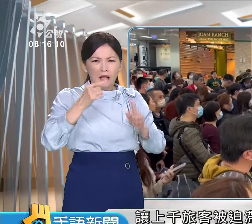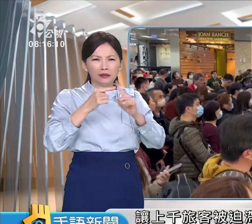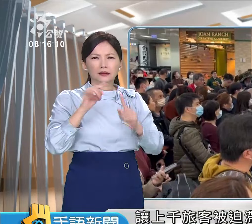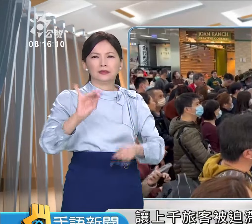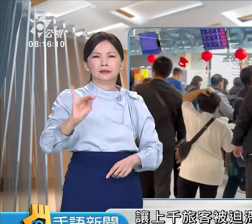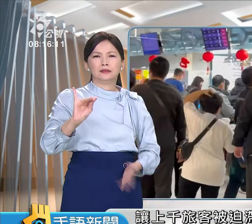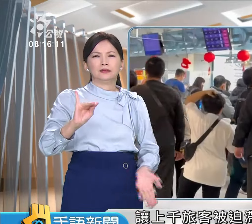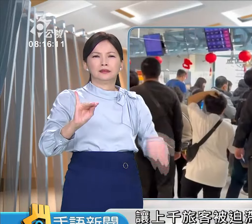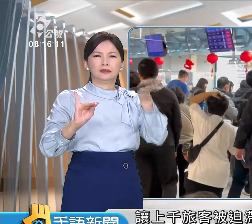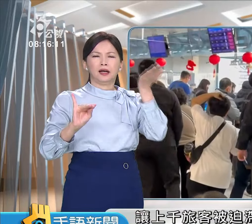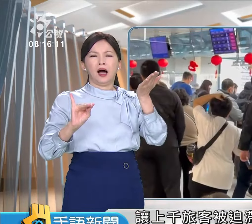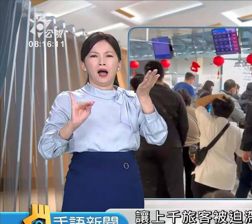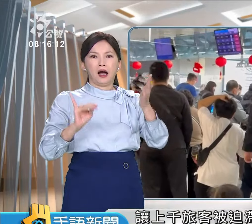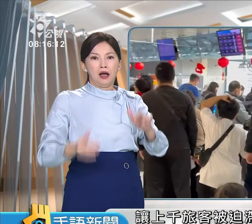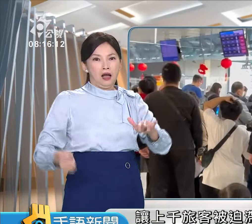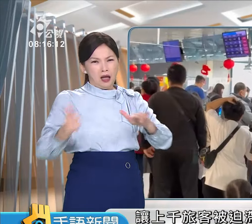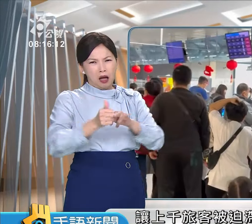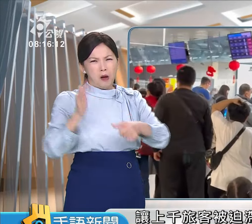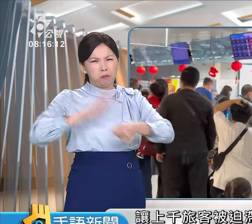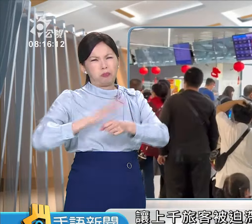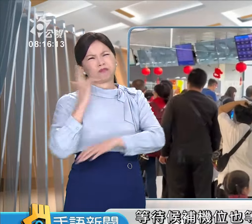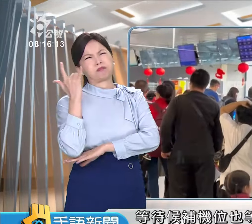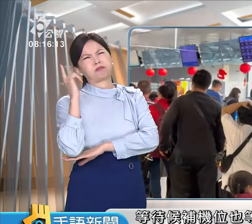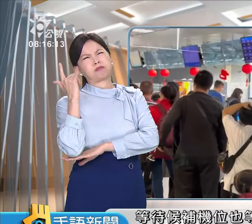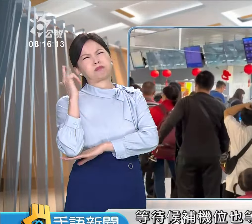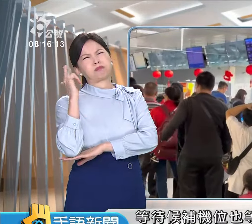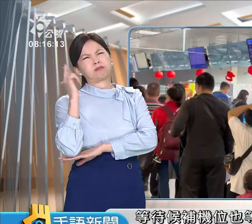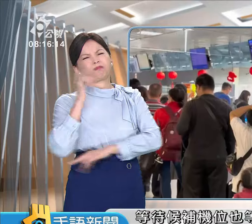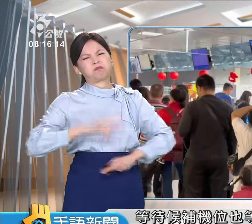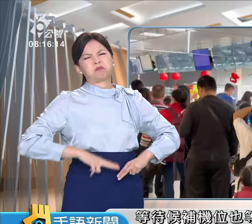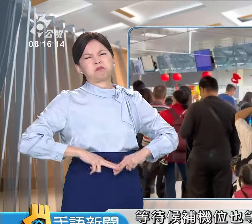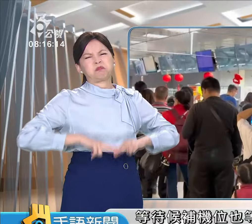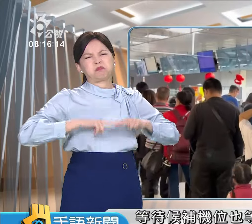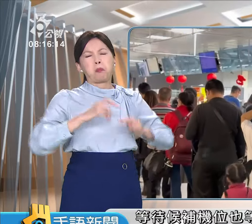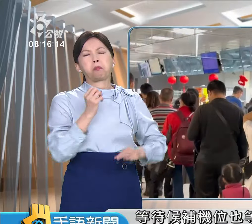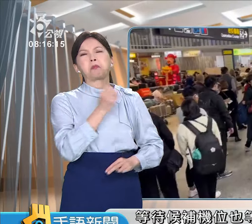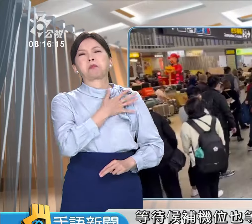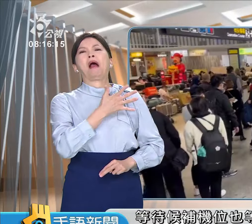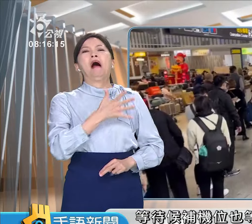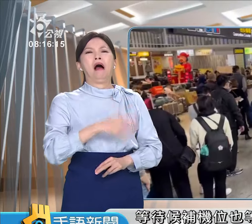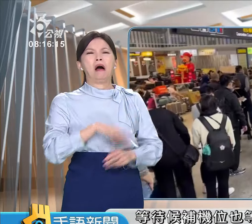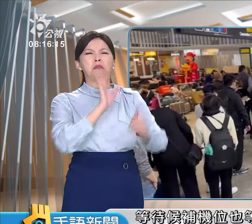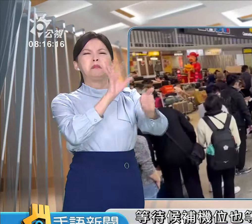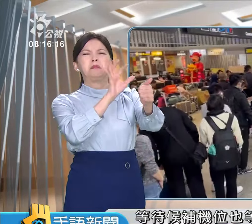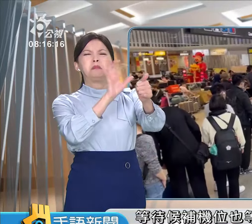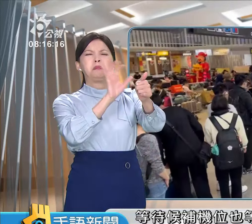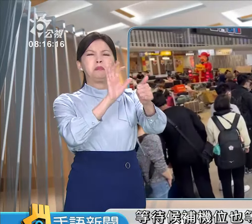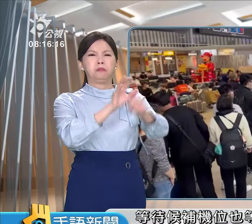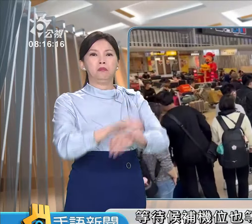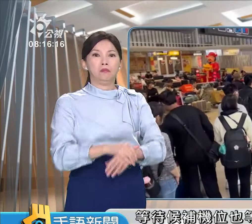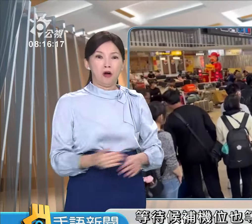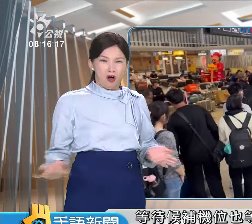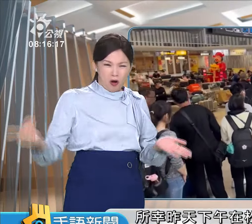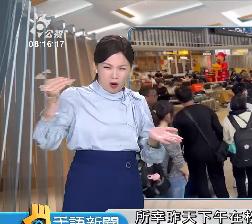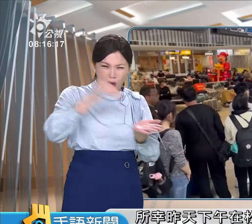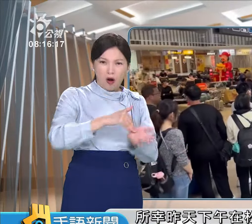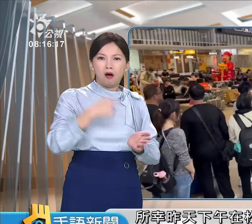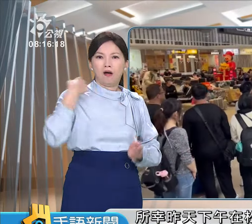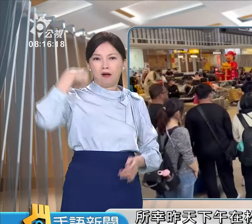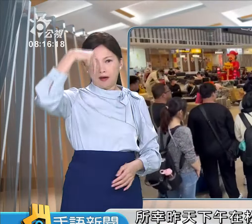迫滞留金门，等待候补机位也等出了火气来。所幸昨天下午